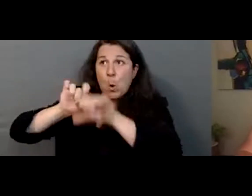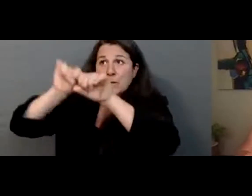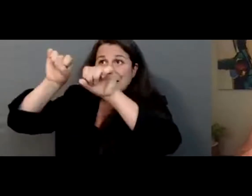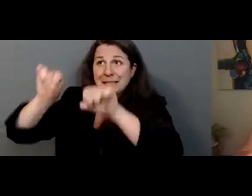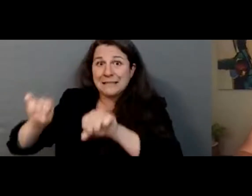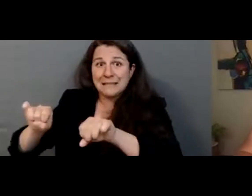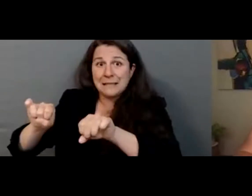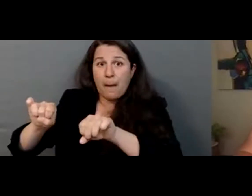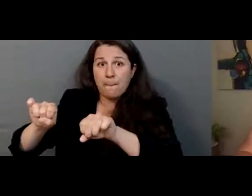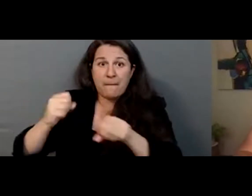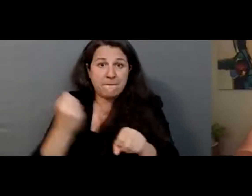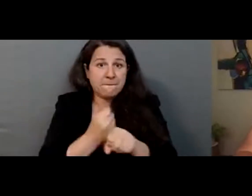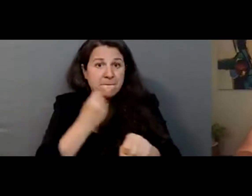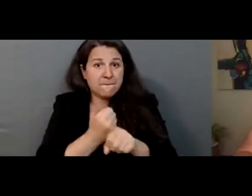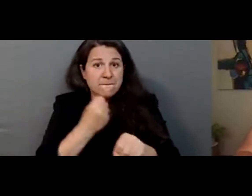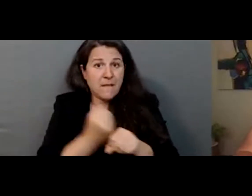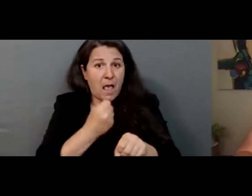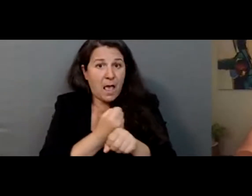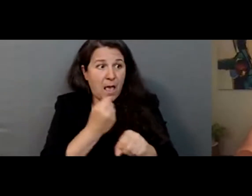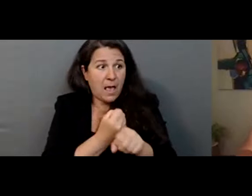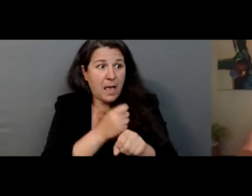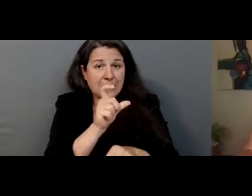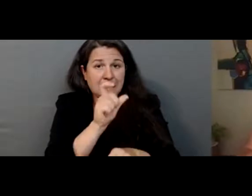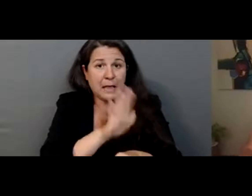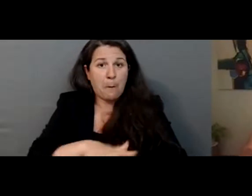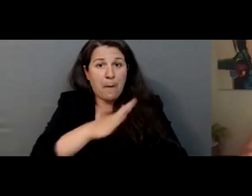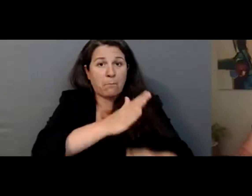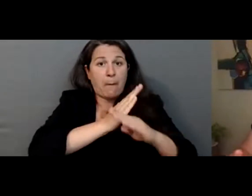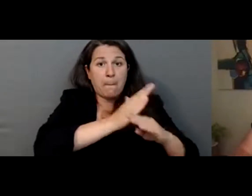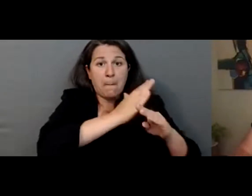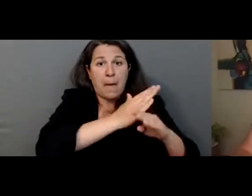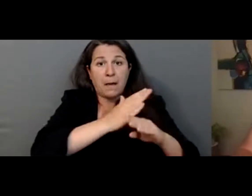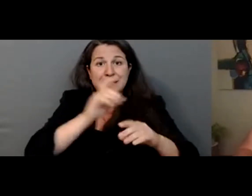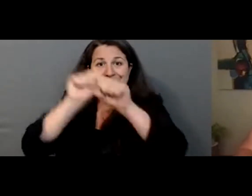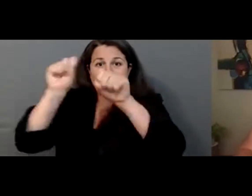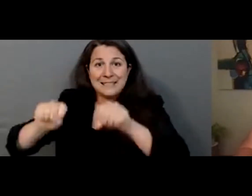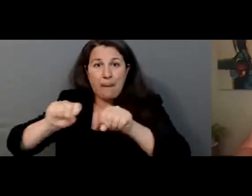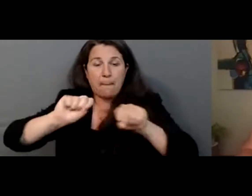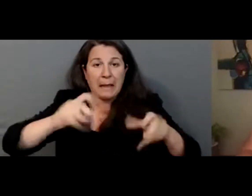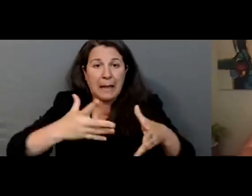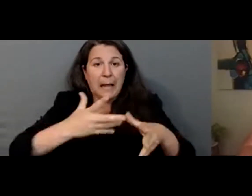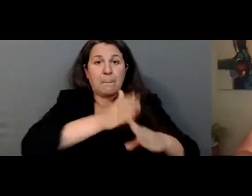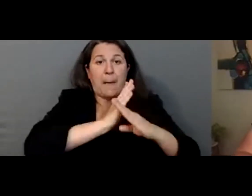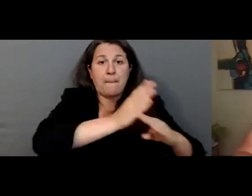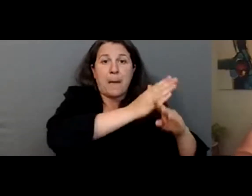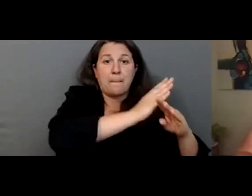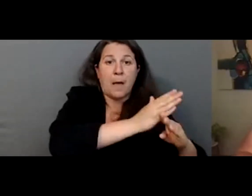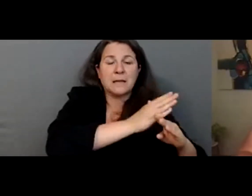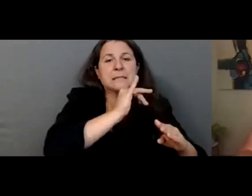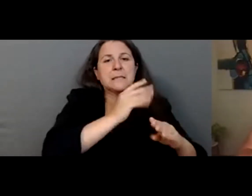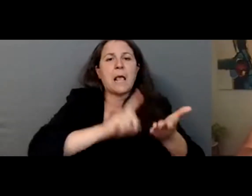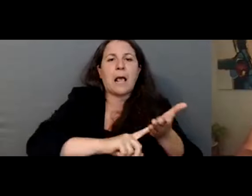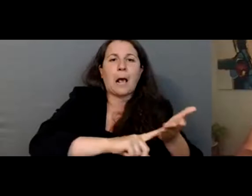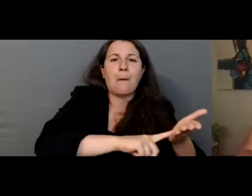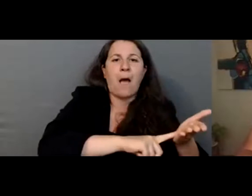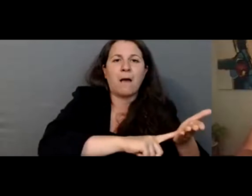Québec discriminant envers les personnes handicapées, on passe à côté de choses. Donc, de l'importance de mettre le mot